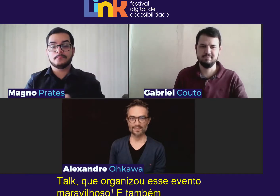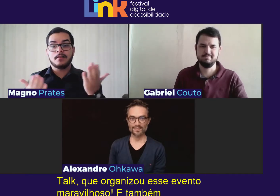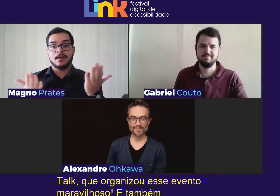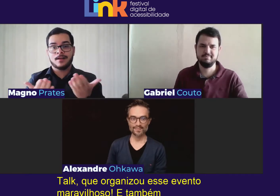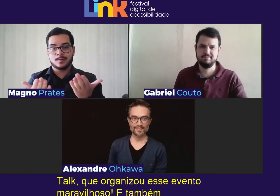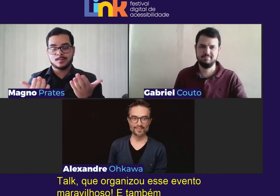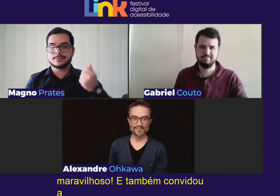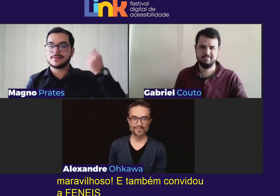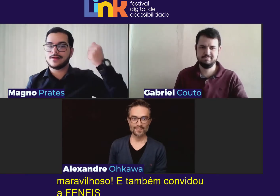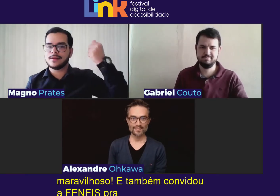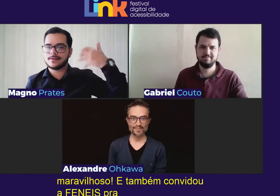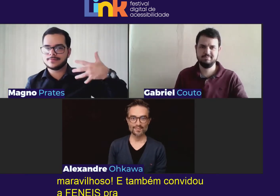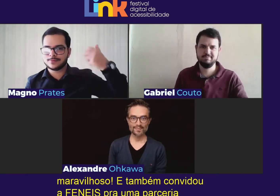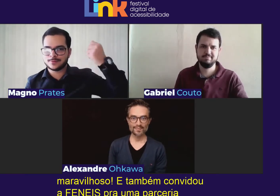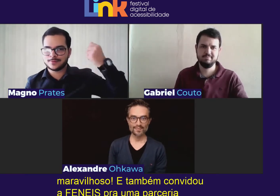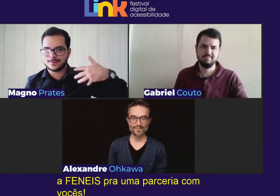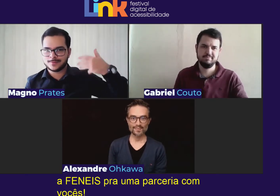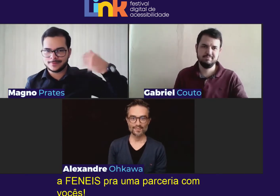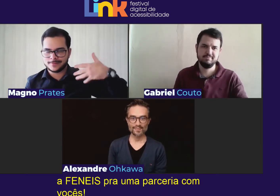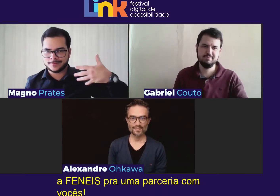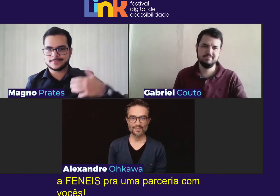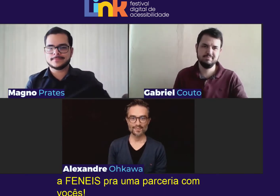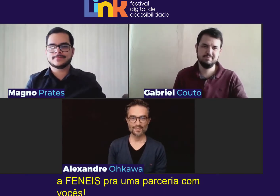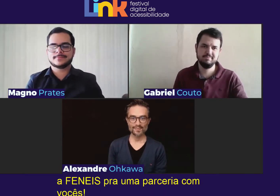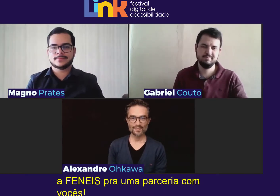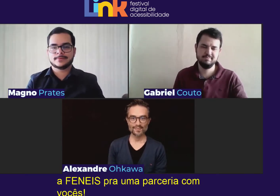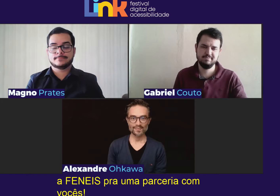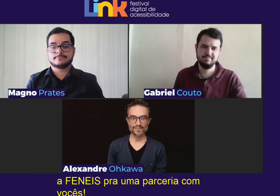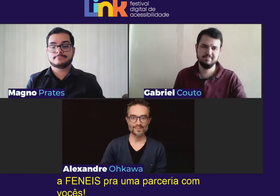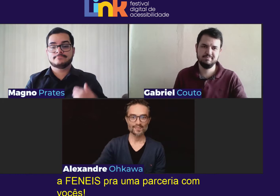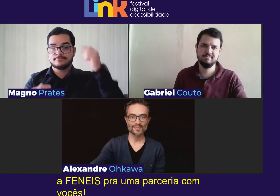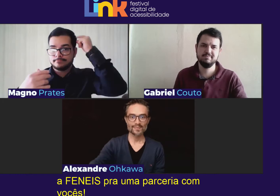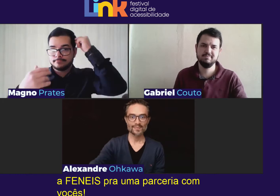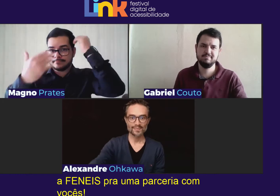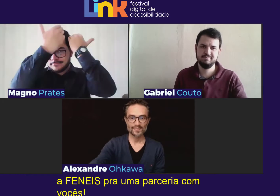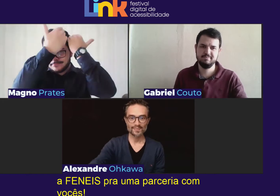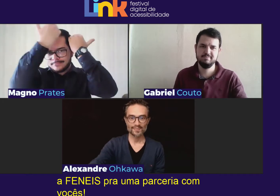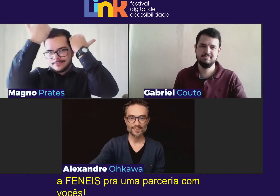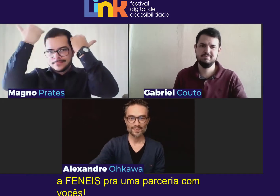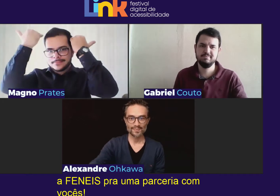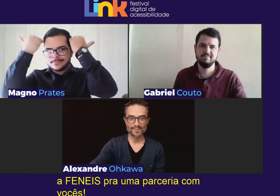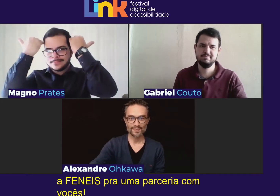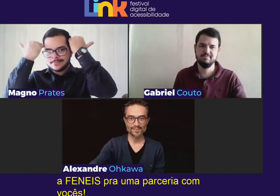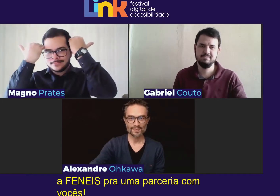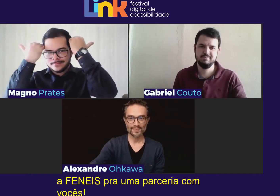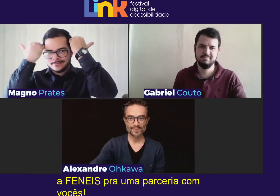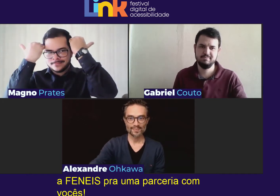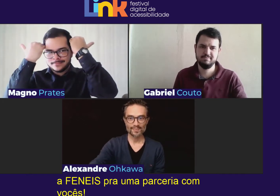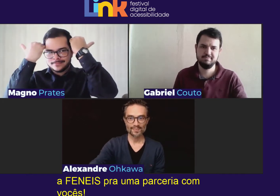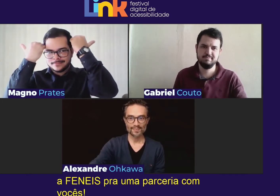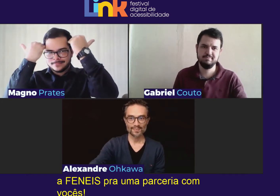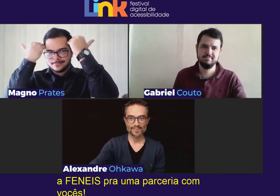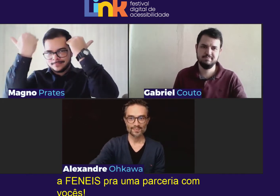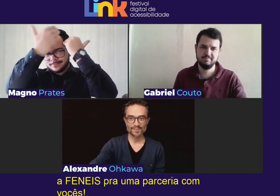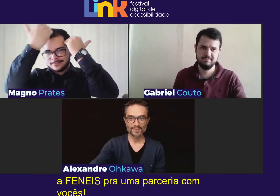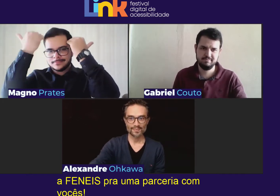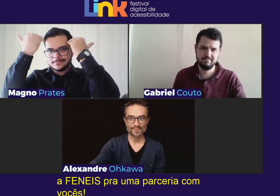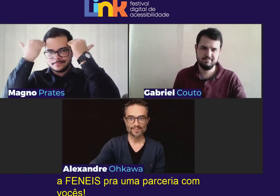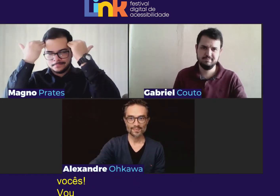vocês. Vou fazer a minha audiodescrição agora. Eu tenho o cabelo dividido na lateral da